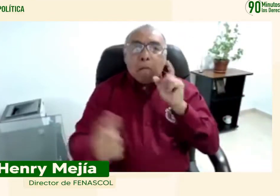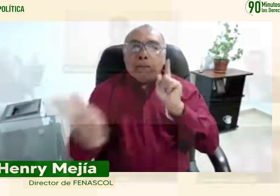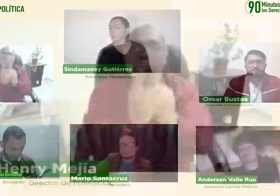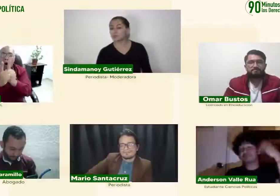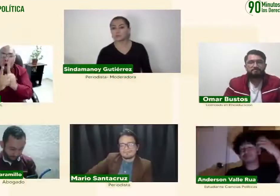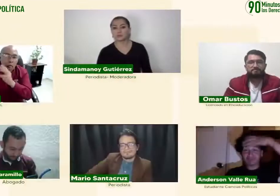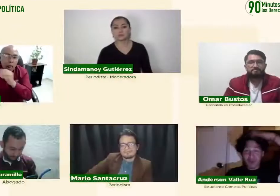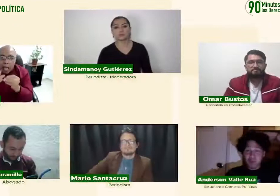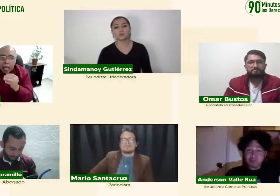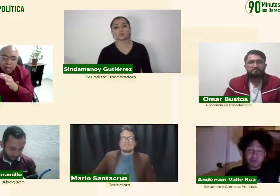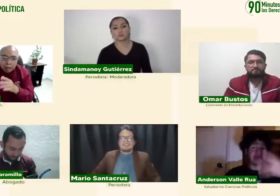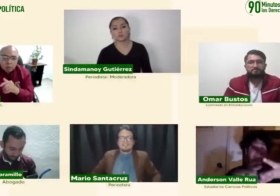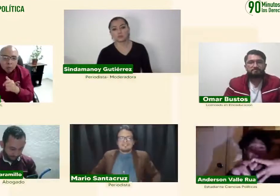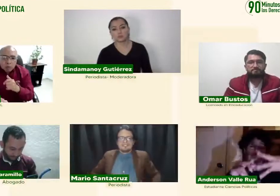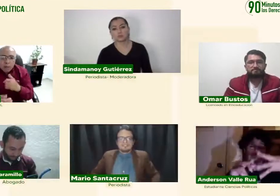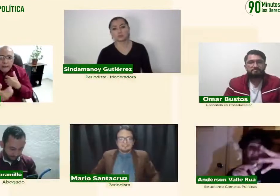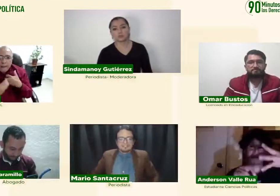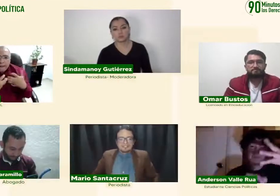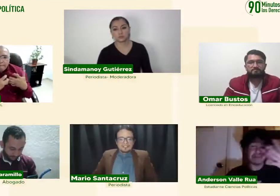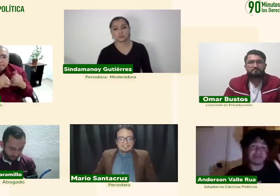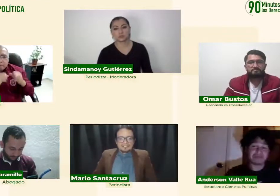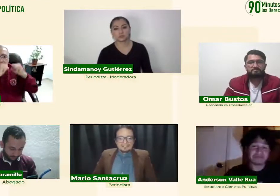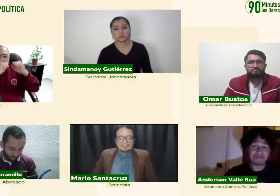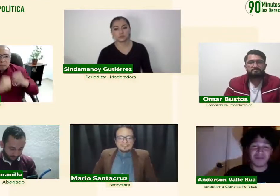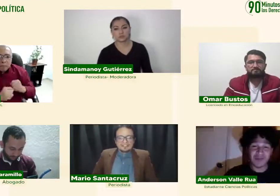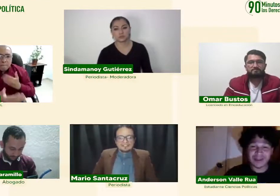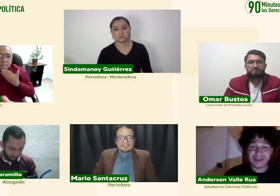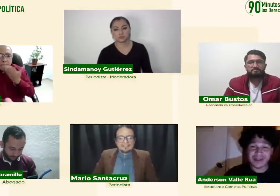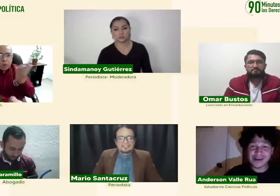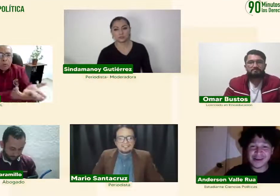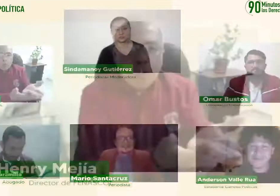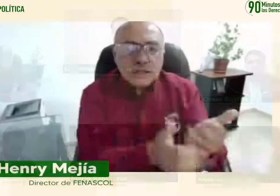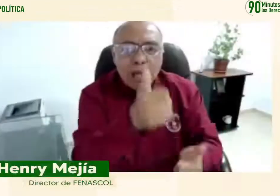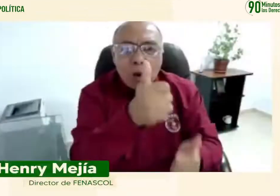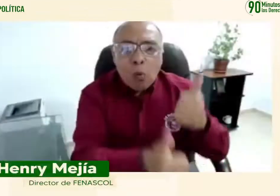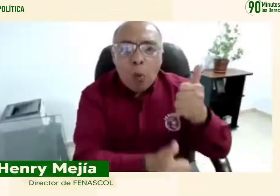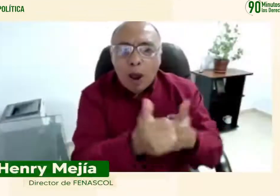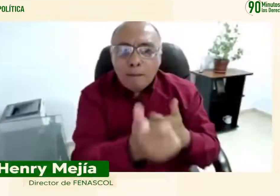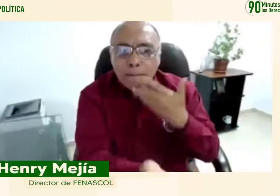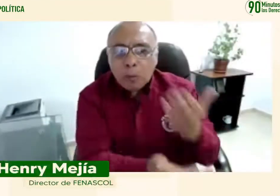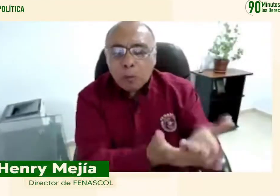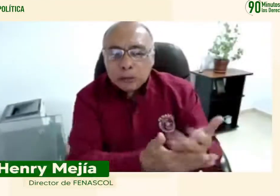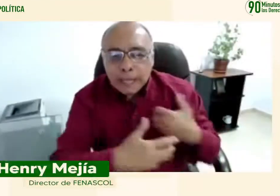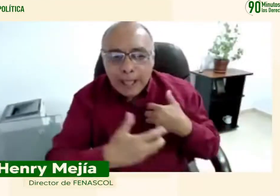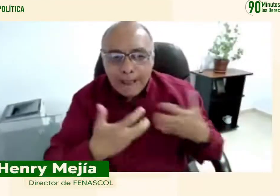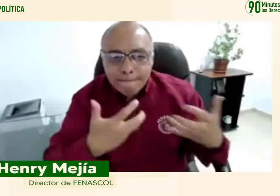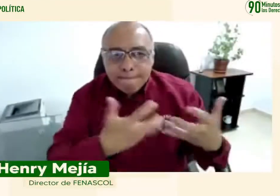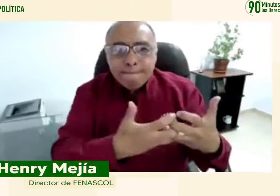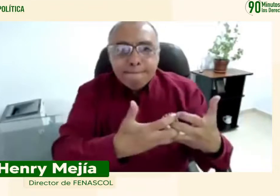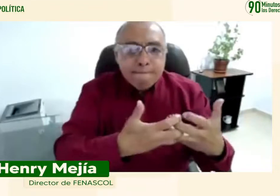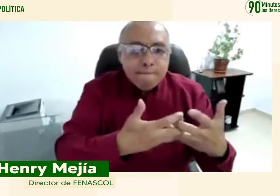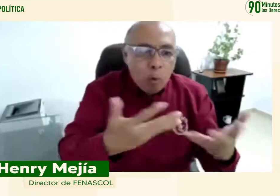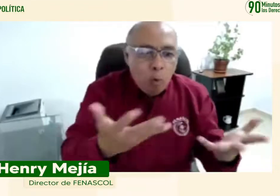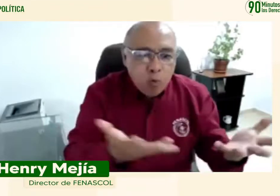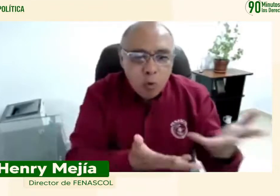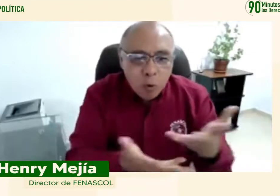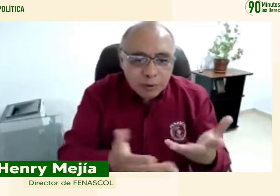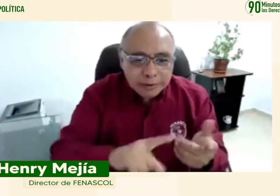y te encontraste tú en ese espacio y yo no sé de pronto qué propuestas se plantearon en ese espacio yo no lo sé es